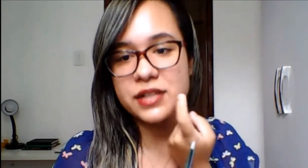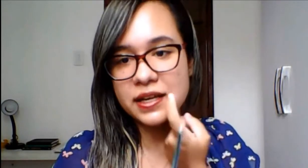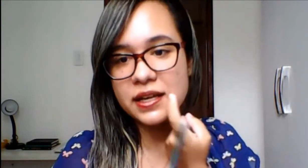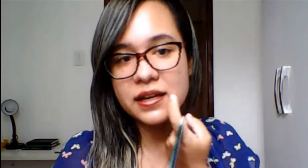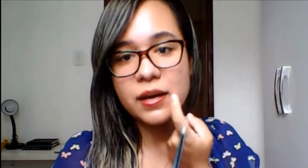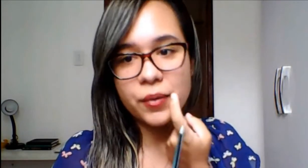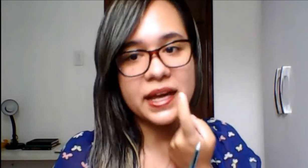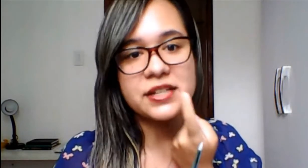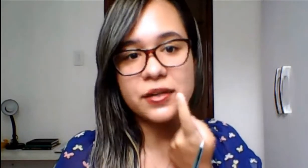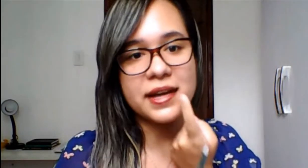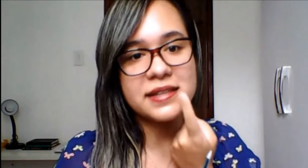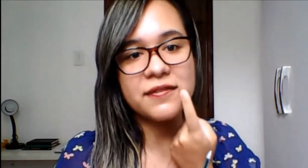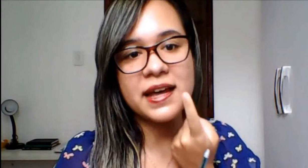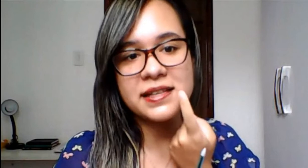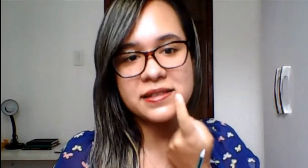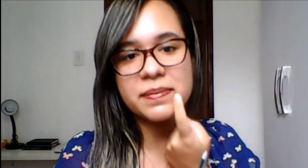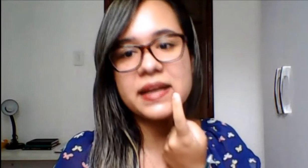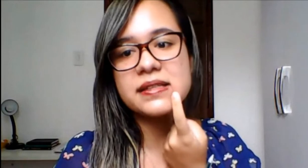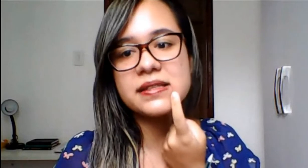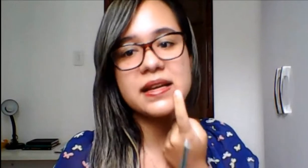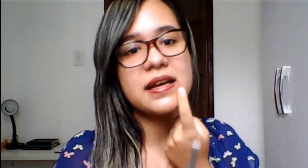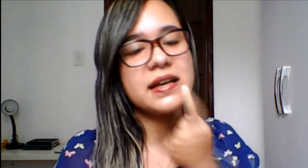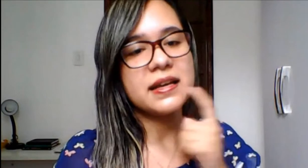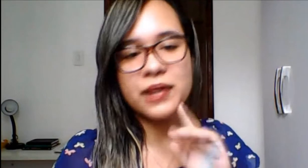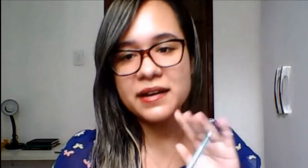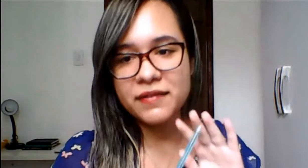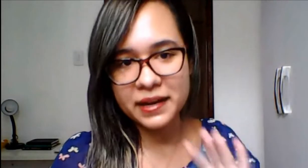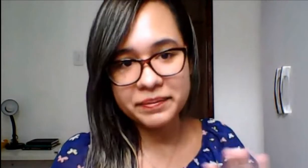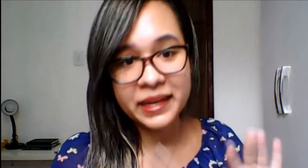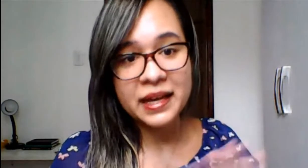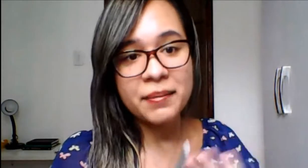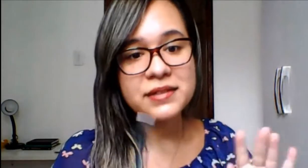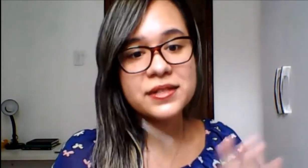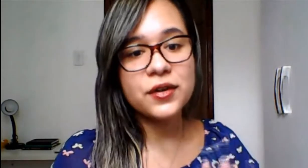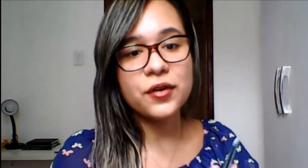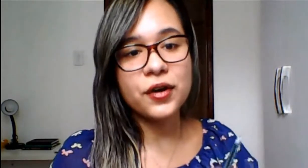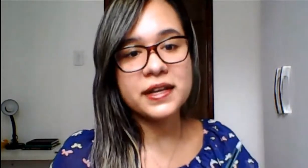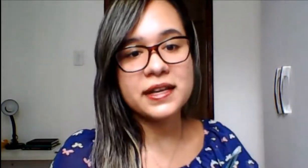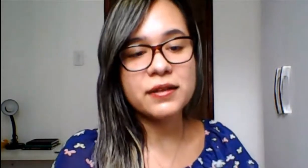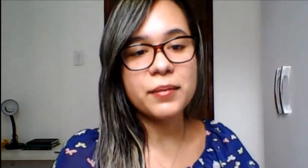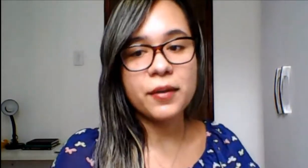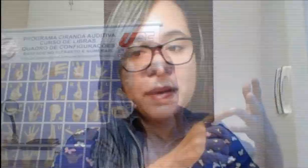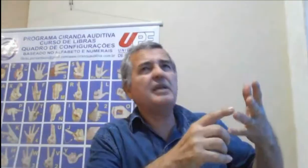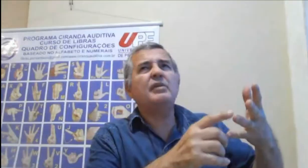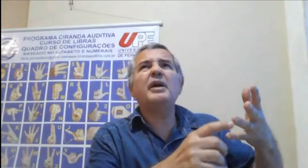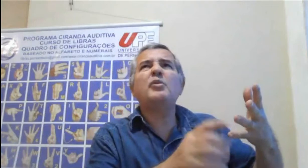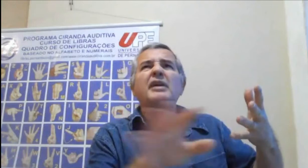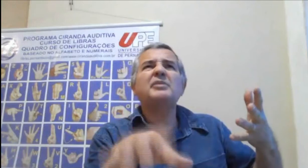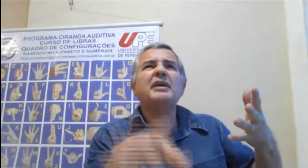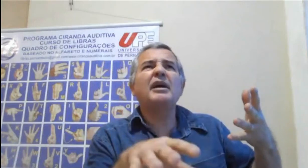aqui, porque a gente conhece diversas espécies e por aí vai. Mas o senhor concorda que isso é um problema? Família, como é que chama